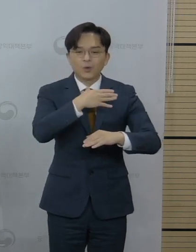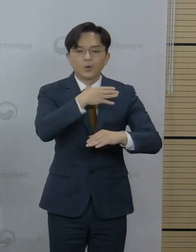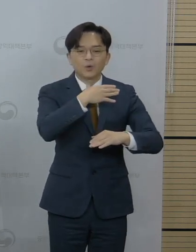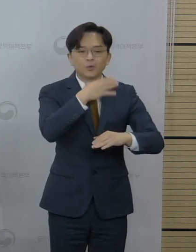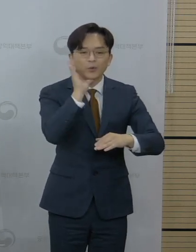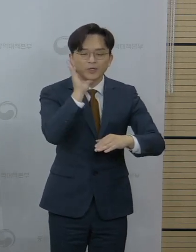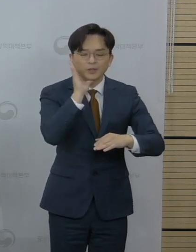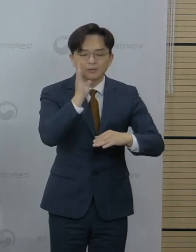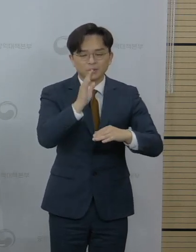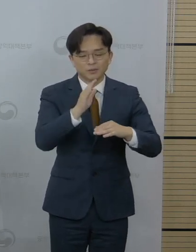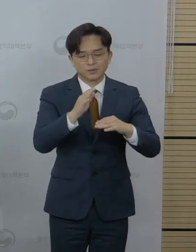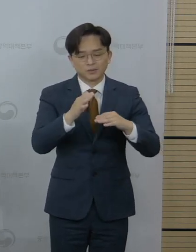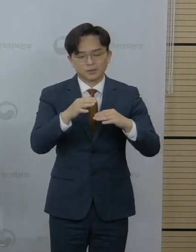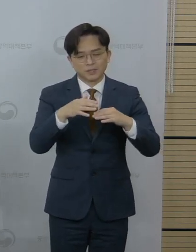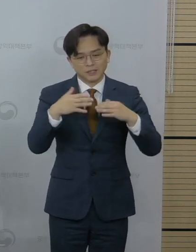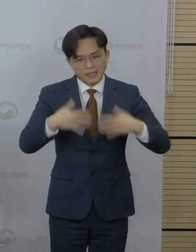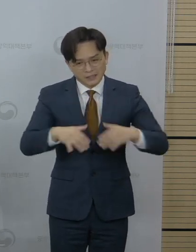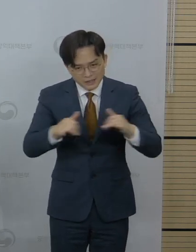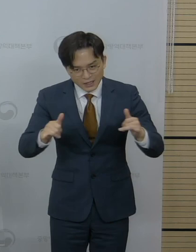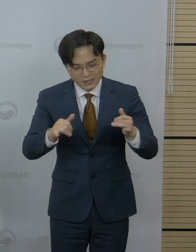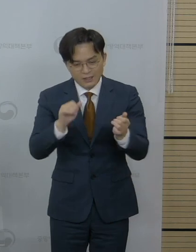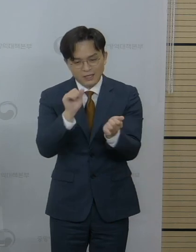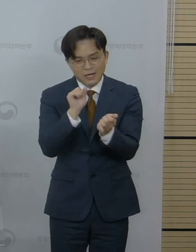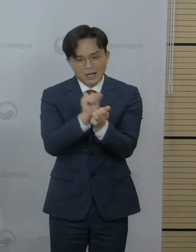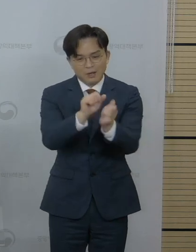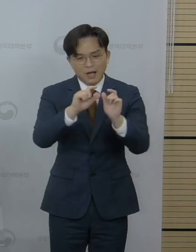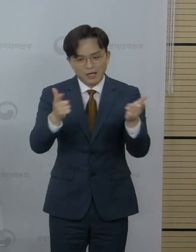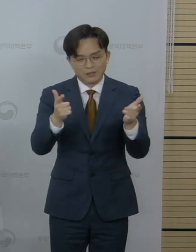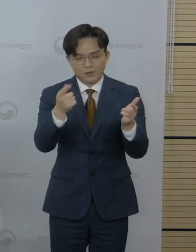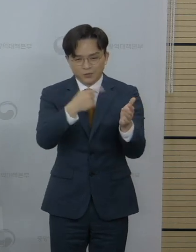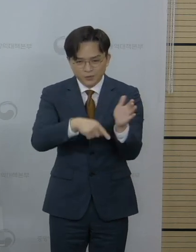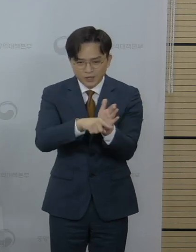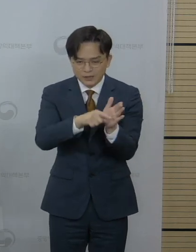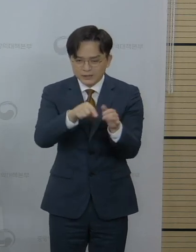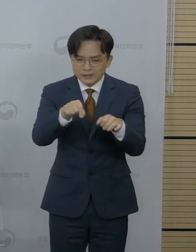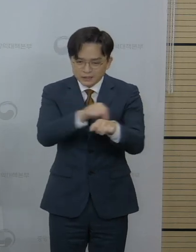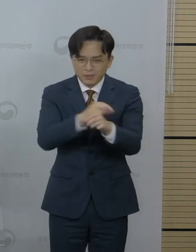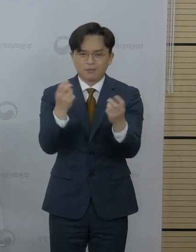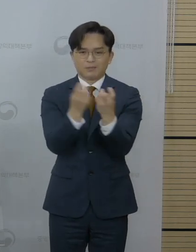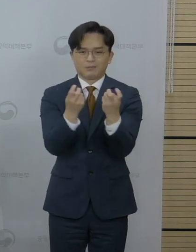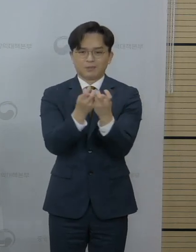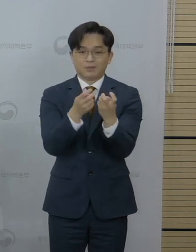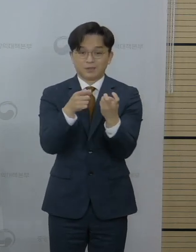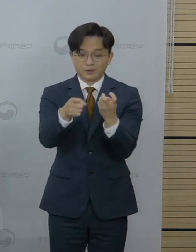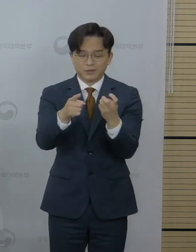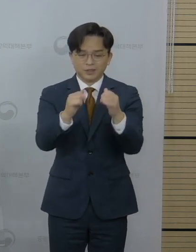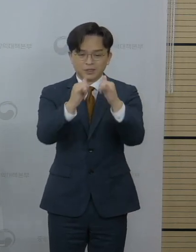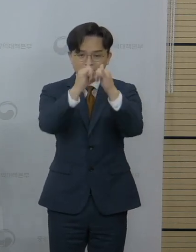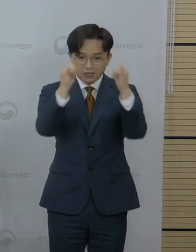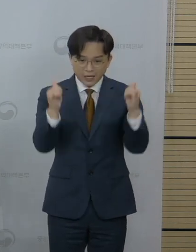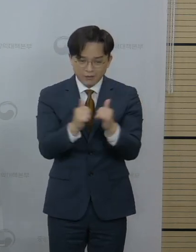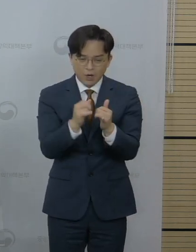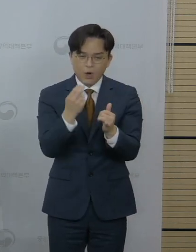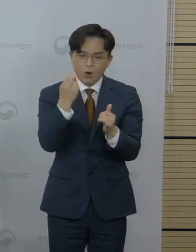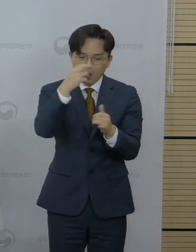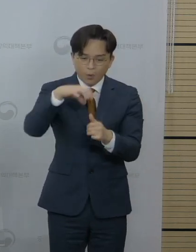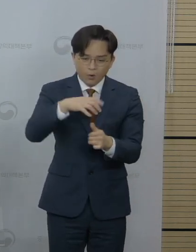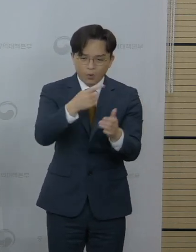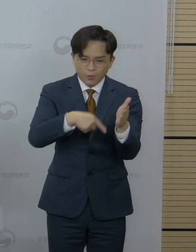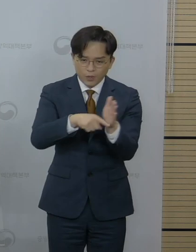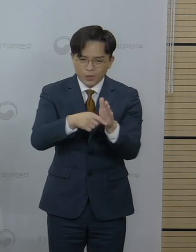전반의 피해를 최소화하는 방법이라는 점을 이해해 주시고 꼭 실천해 주실 것을